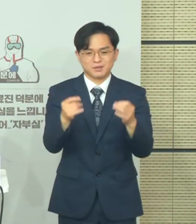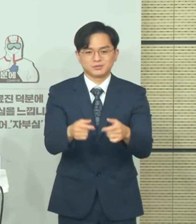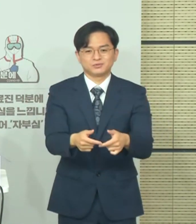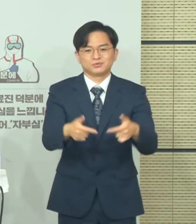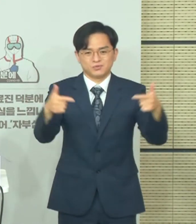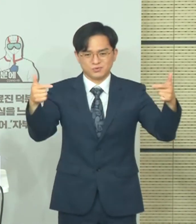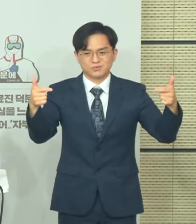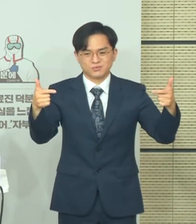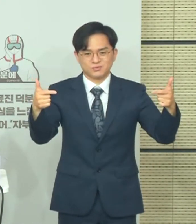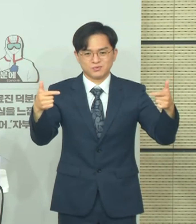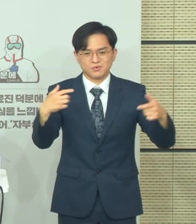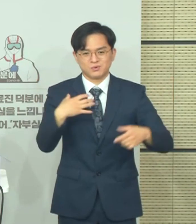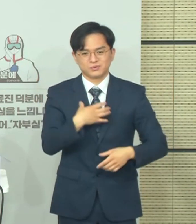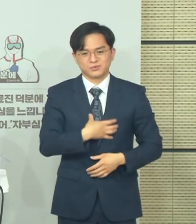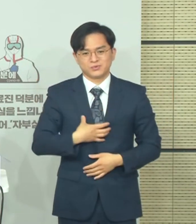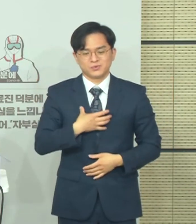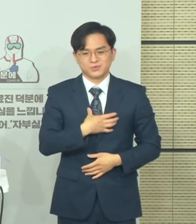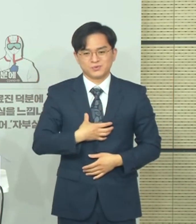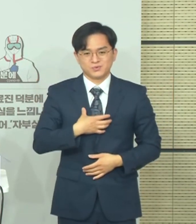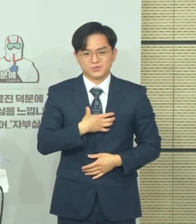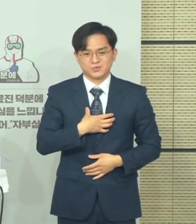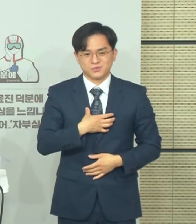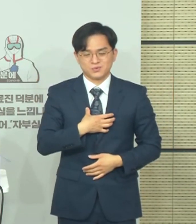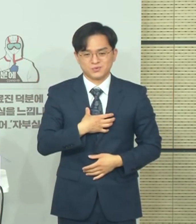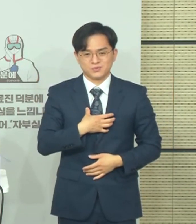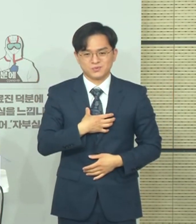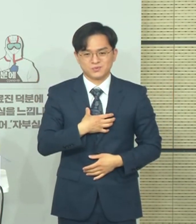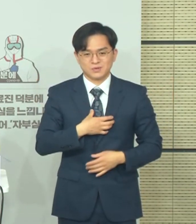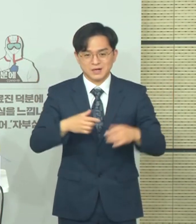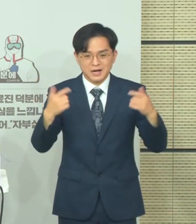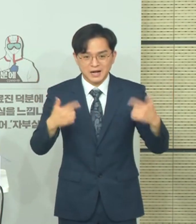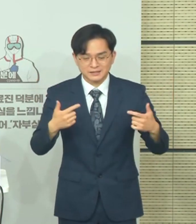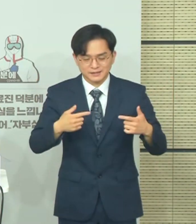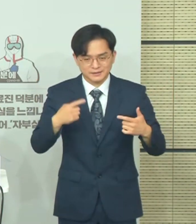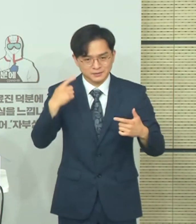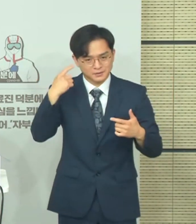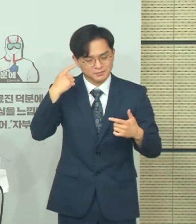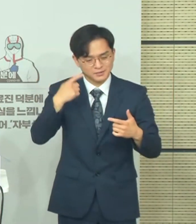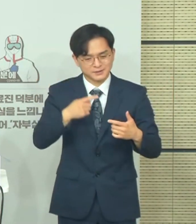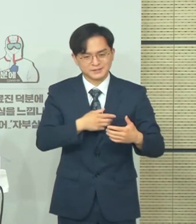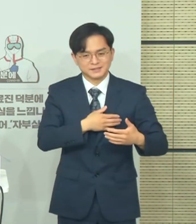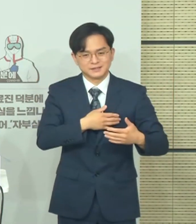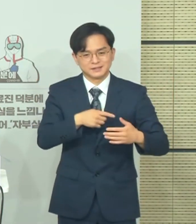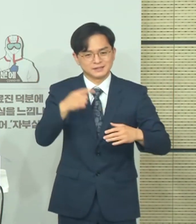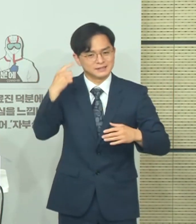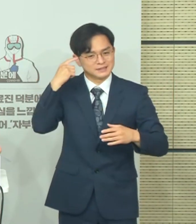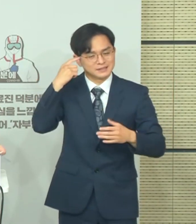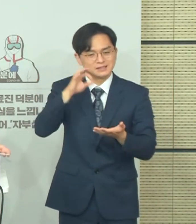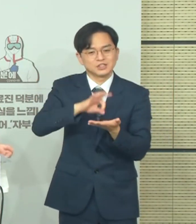높은 사항 10 3개 하시고 신장의 건을 너 추지 않아 주시기 바랍니다